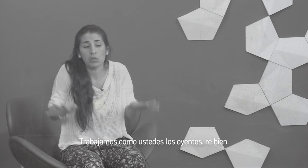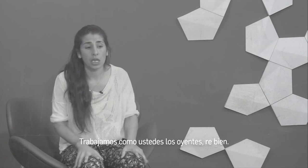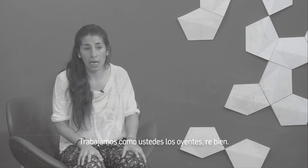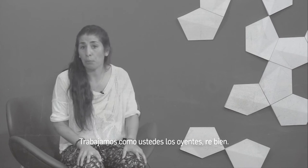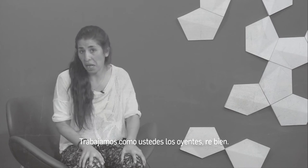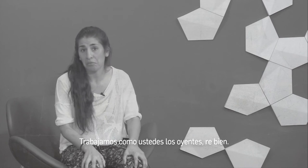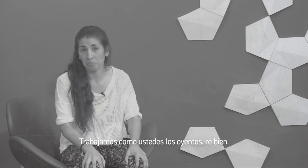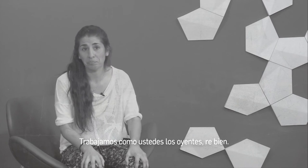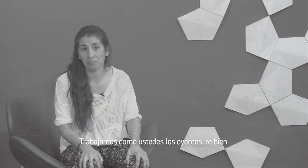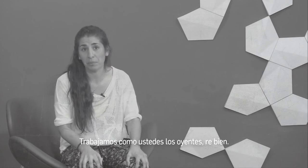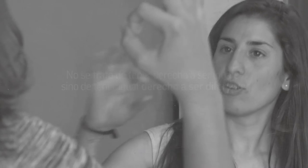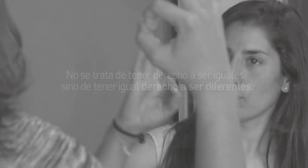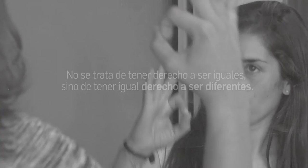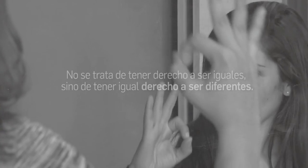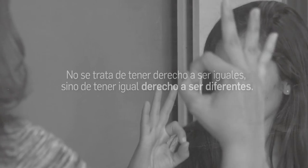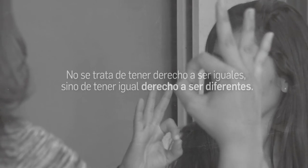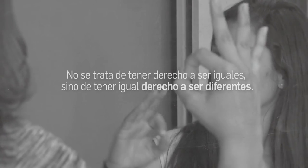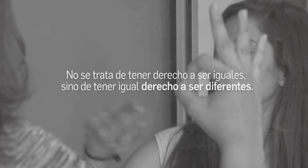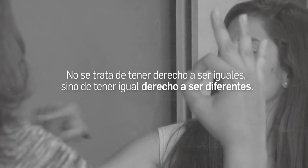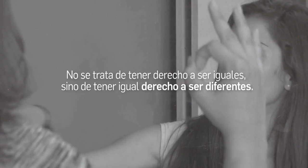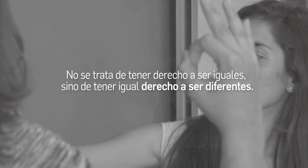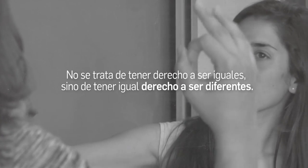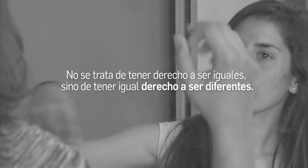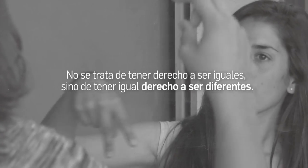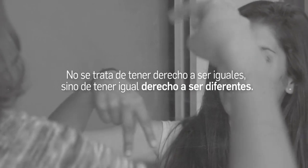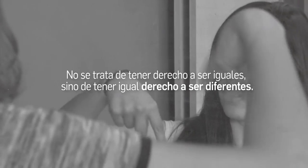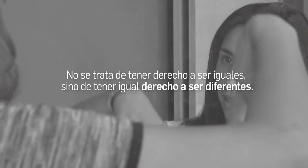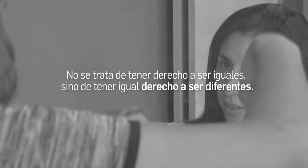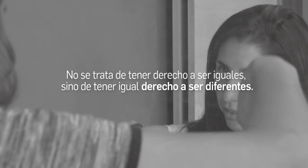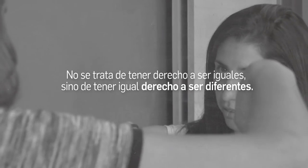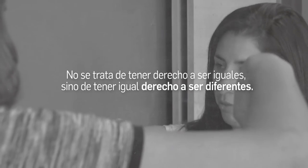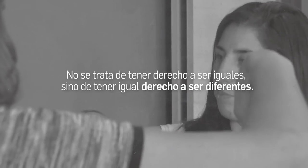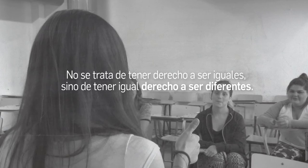nosotros. No se trata de tener derecho a ser iguales, sino de tener igual